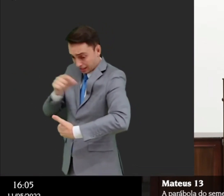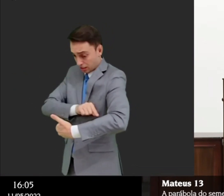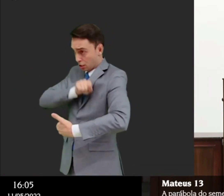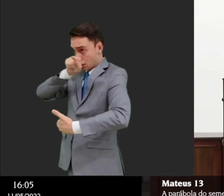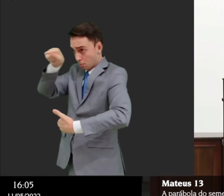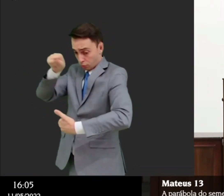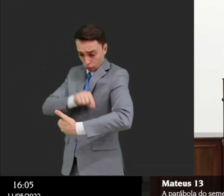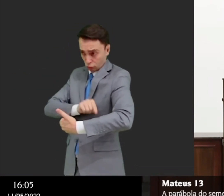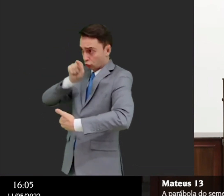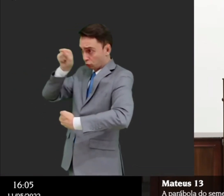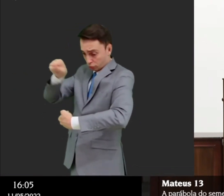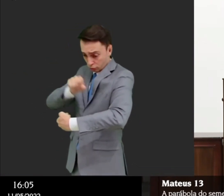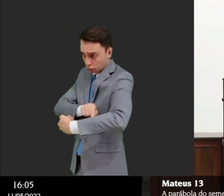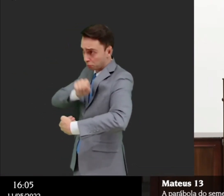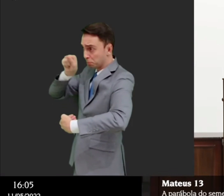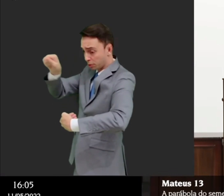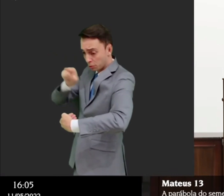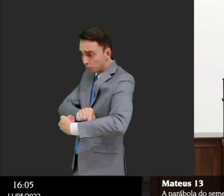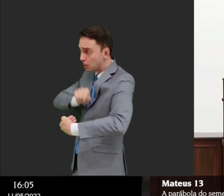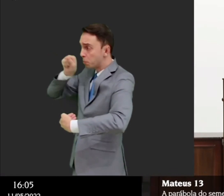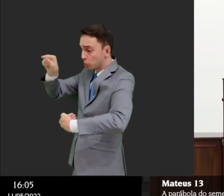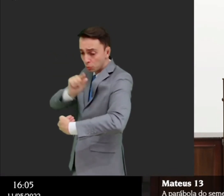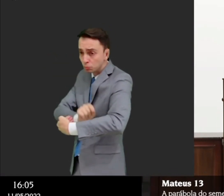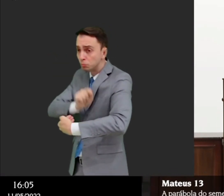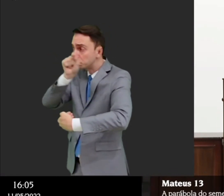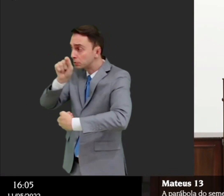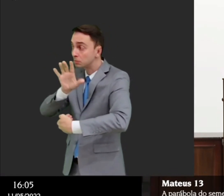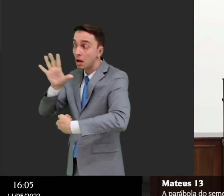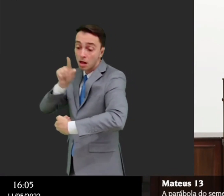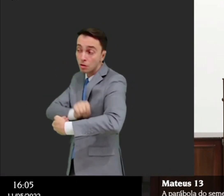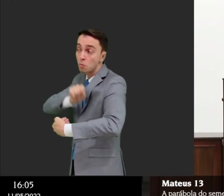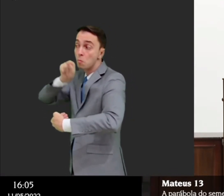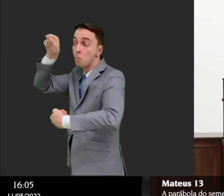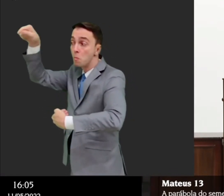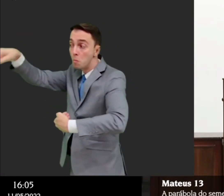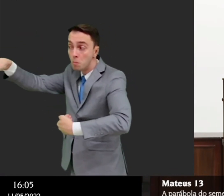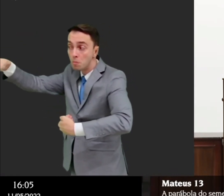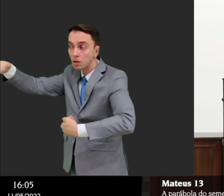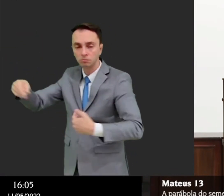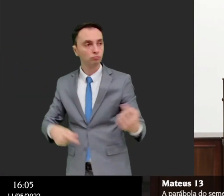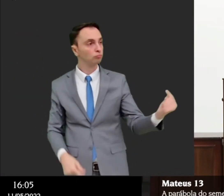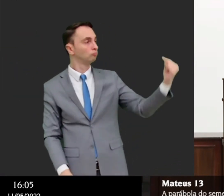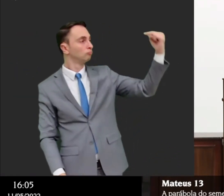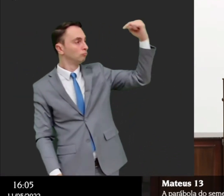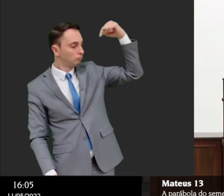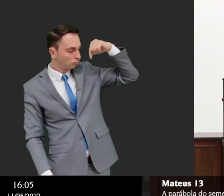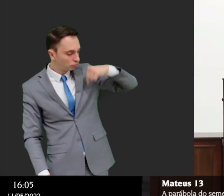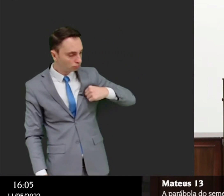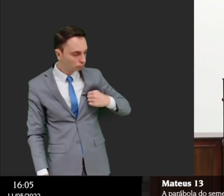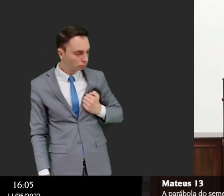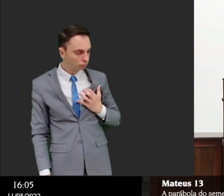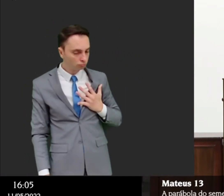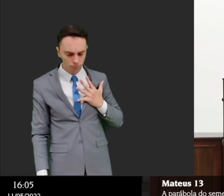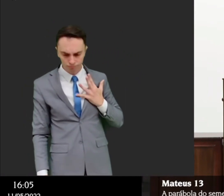essa semente tiver condição de criar-se dentro da pessoa e tornar-se essa semente